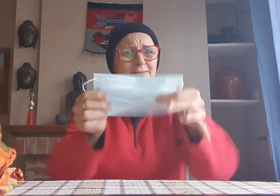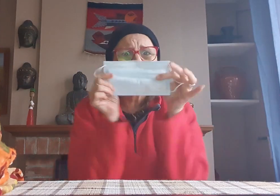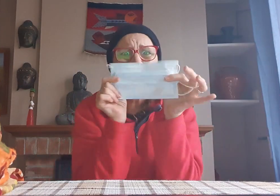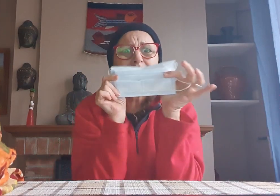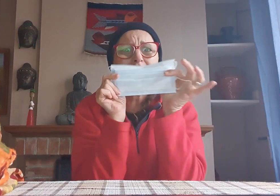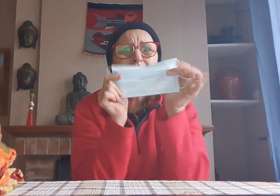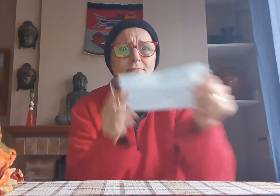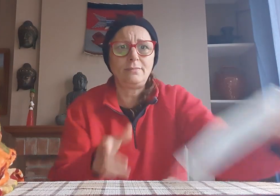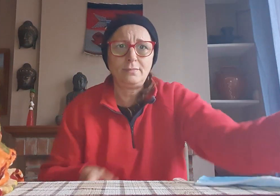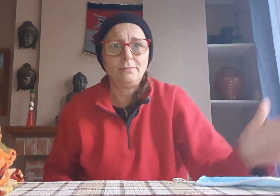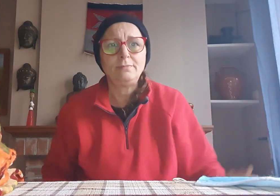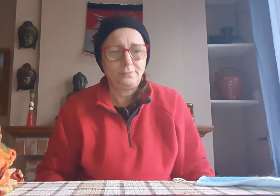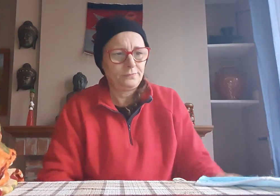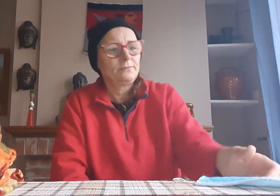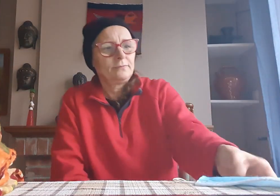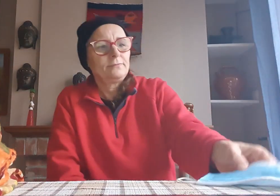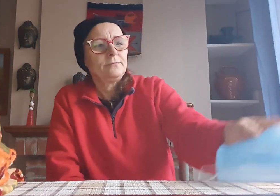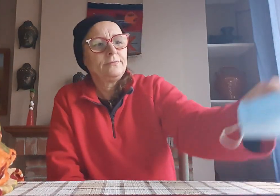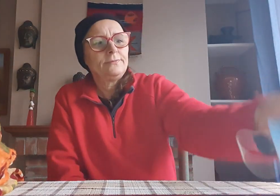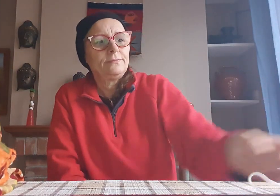No voy a pagar más de 11 millones. Vaya.